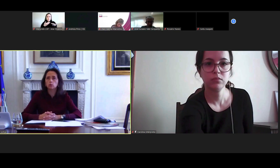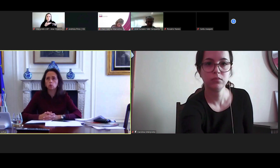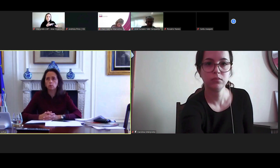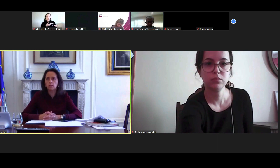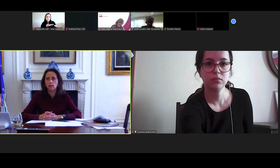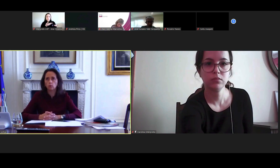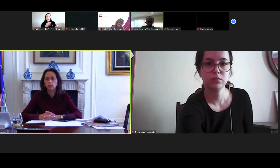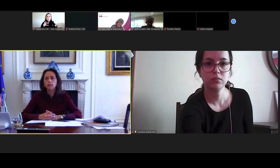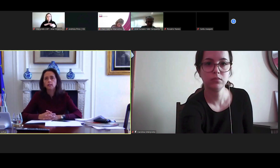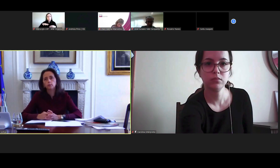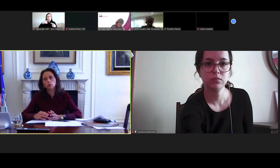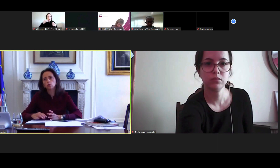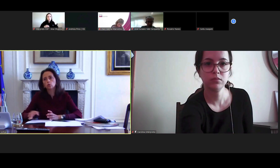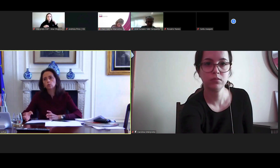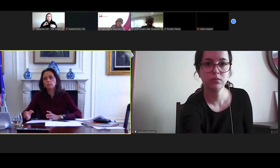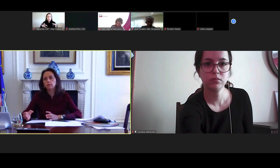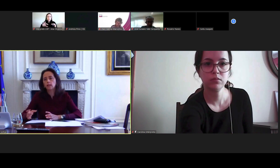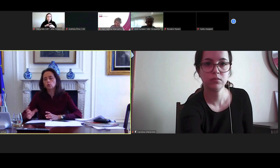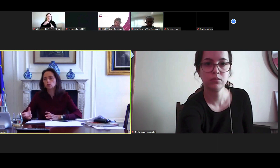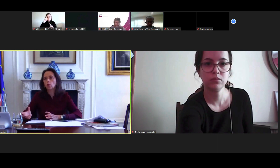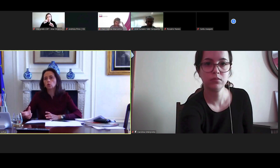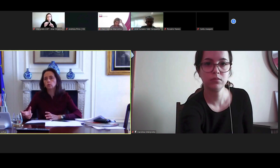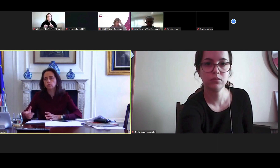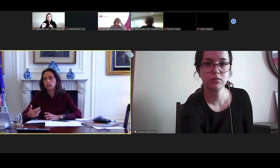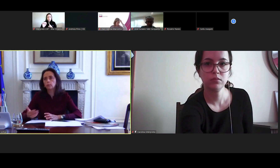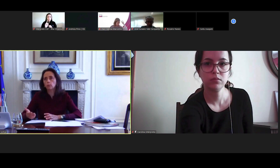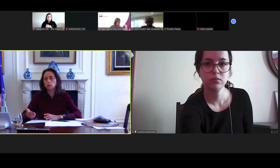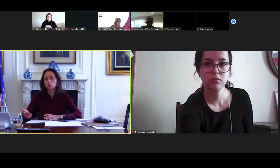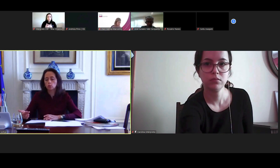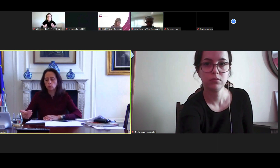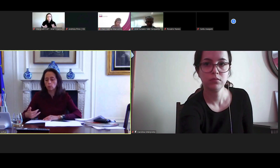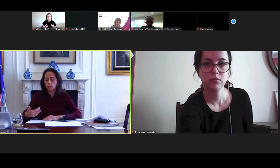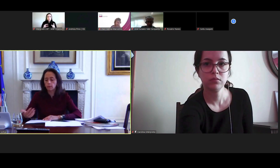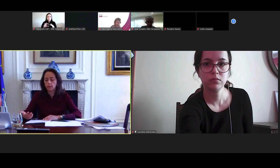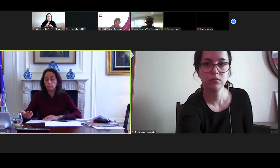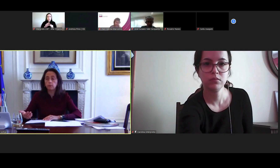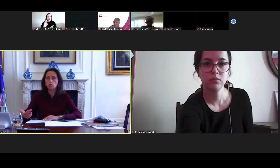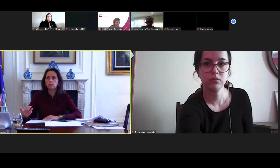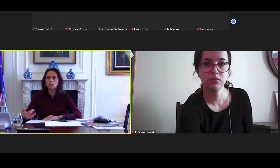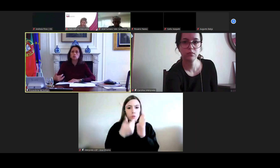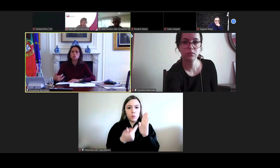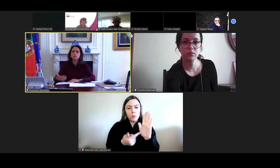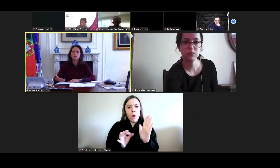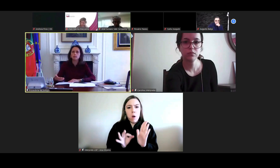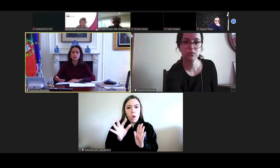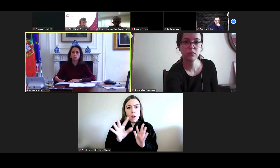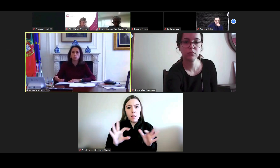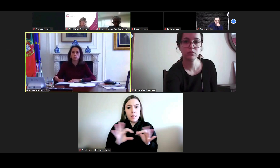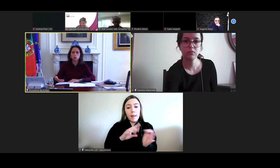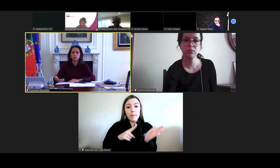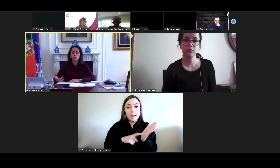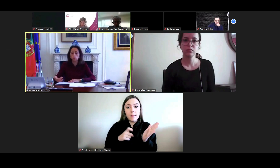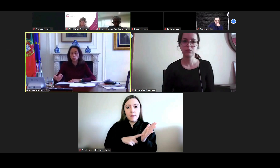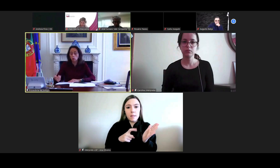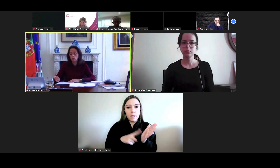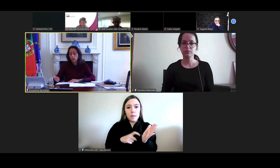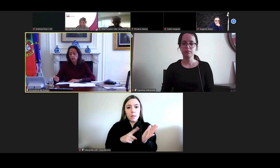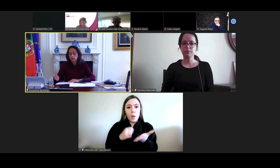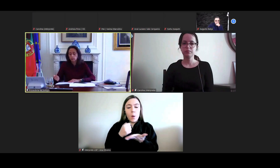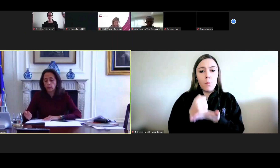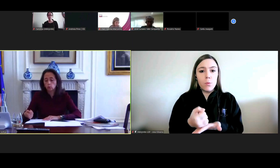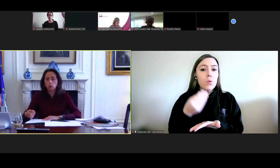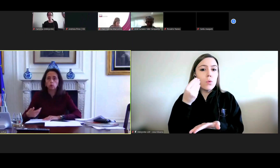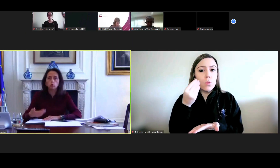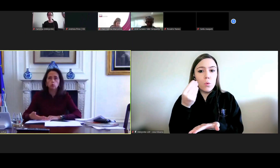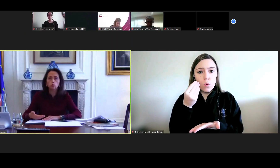realização da sua missão. e portanto dá-nos logo na própria Constituição uma primeira pista desta necessidade de colaboração e de como